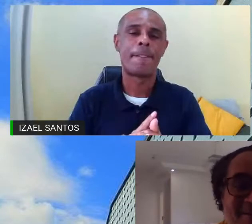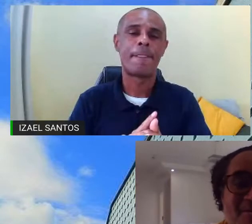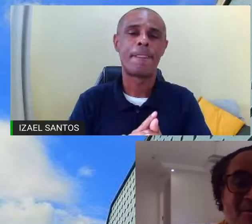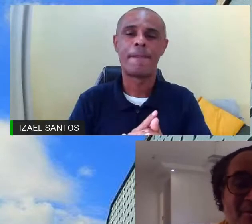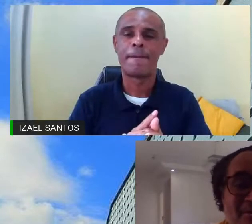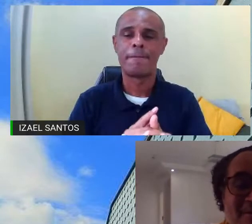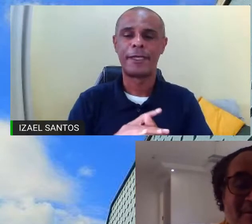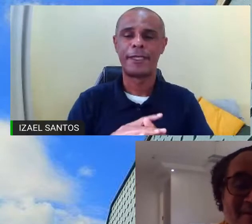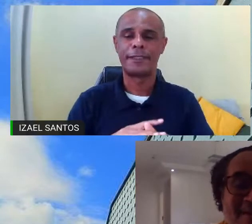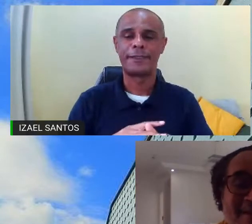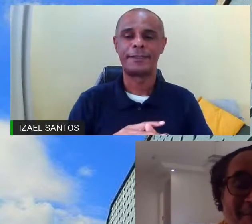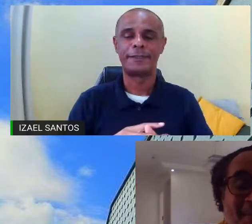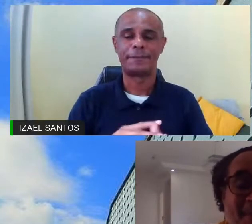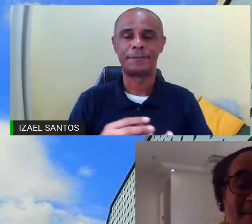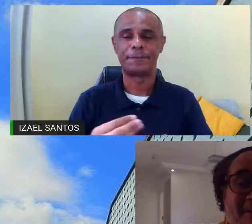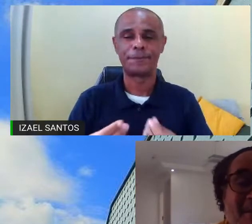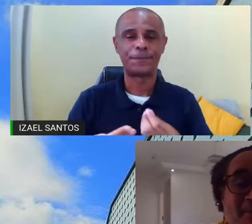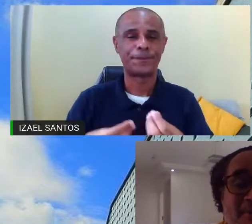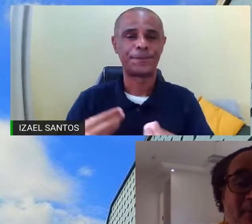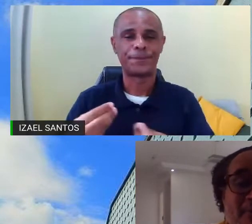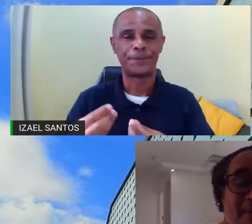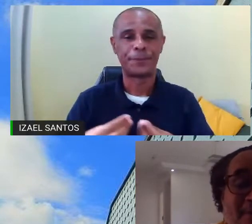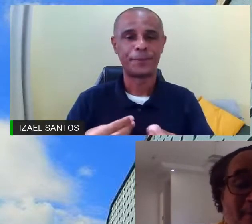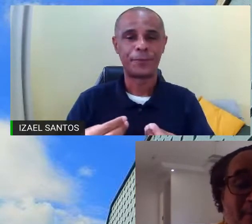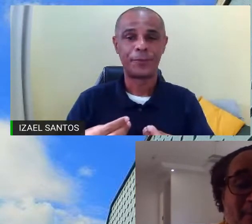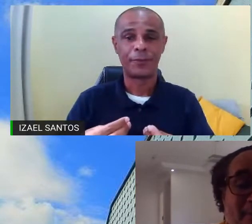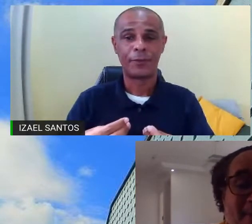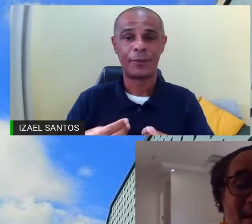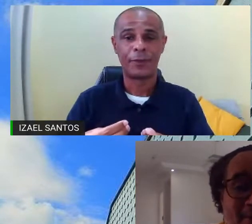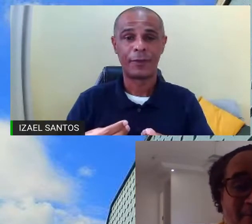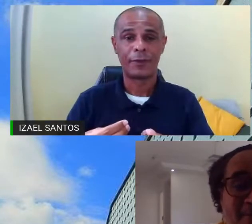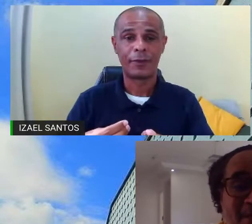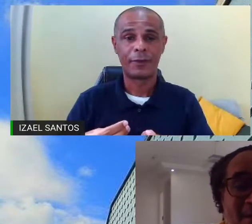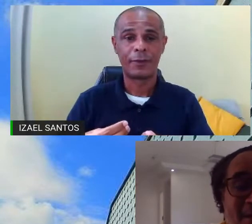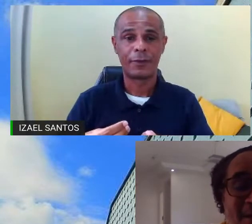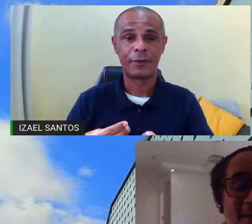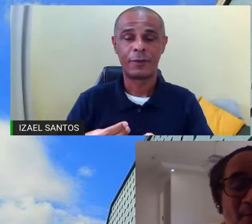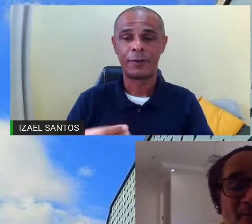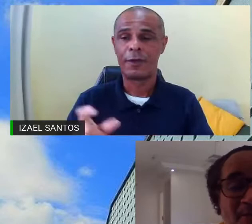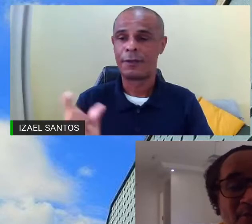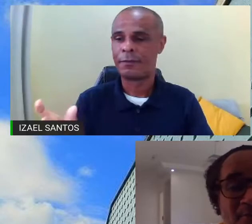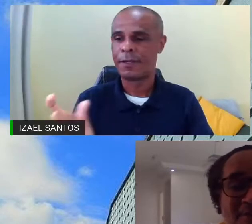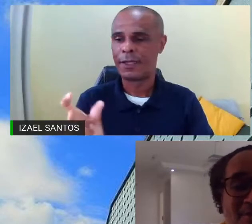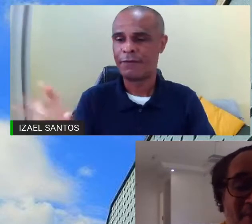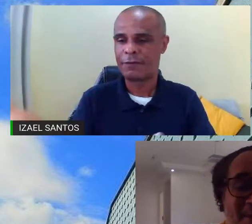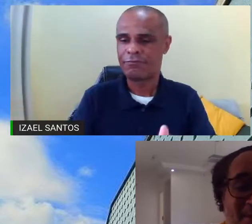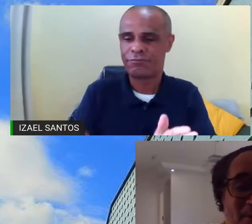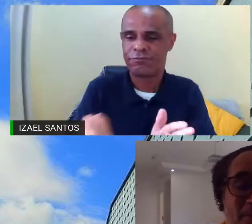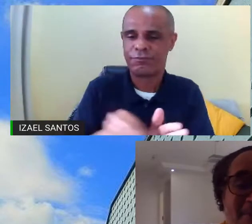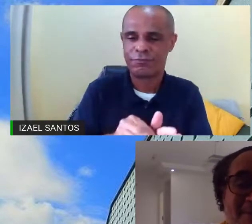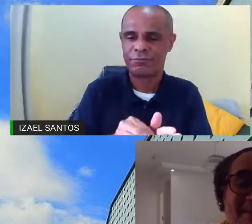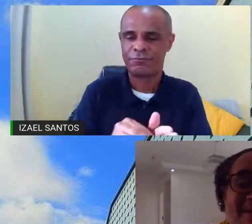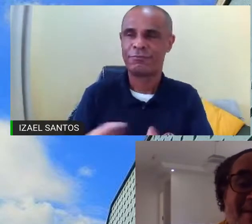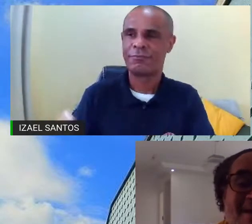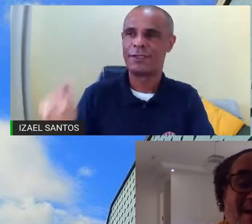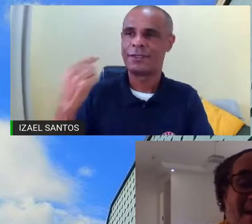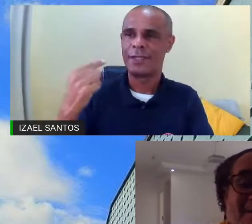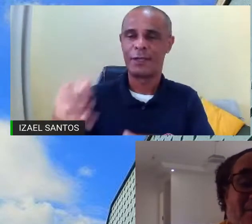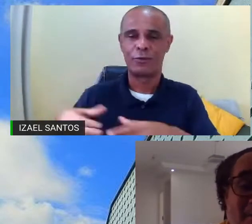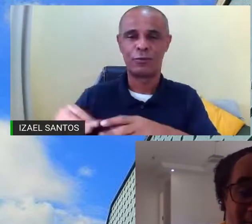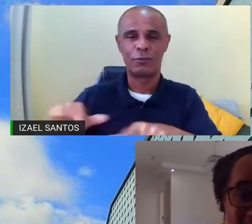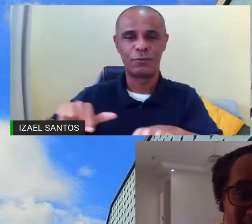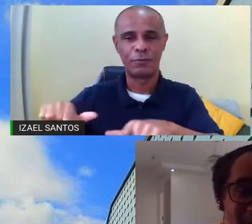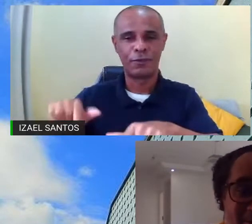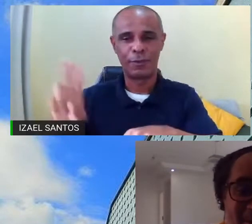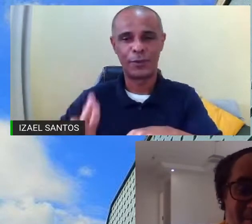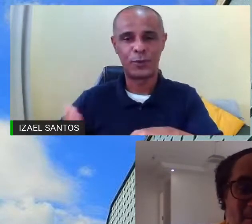inapropriadas de sentidos, de termos que foram caros a movimentos de lutas de trabalhadores,